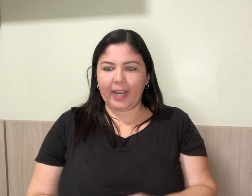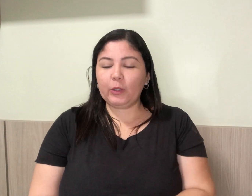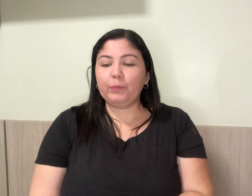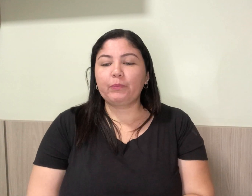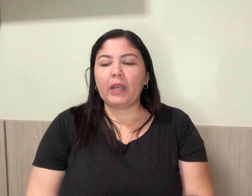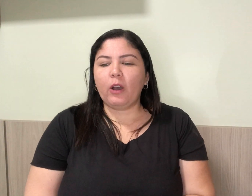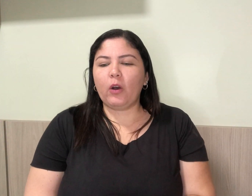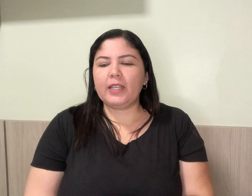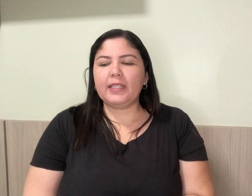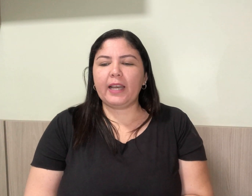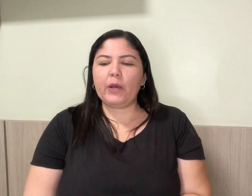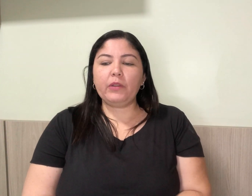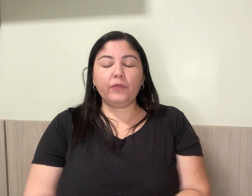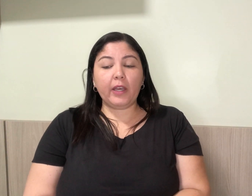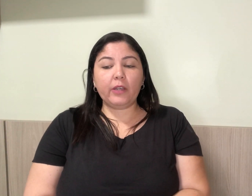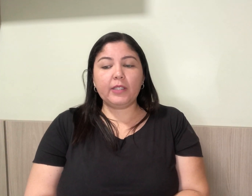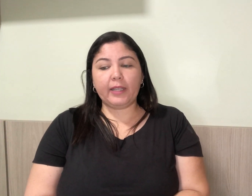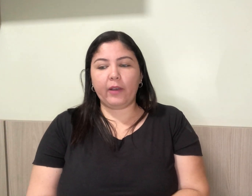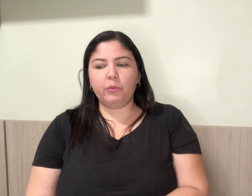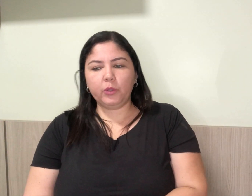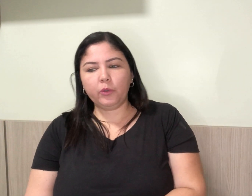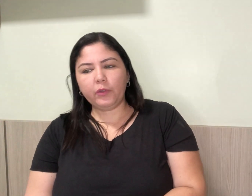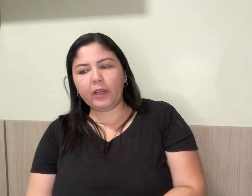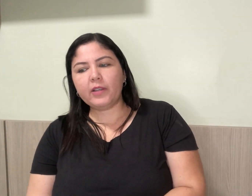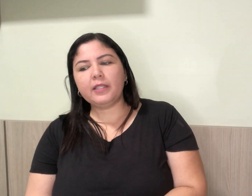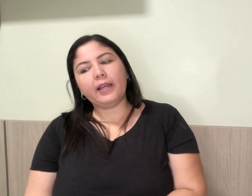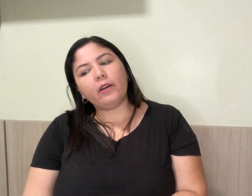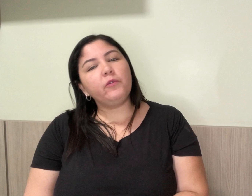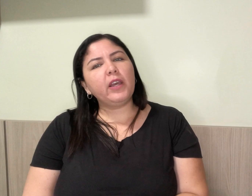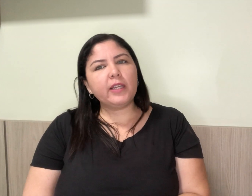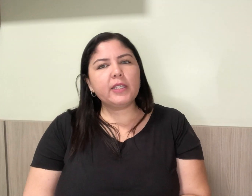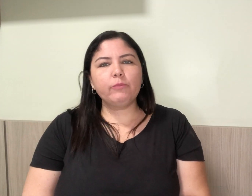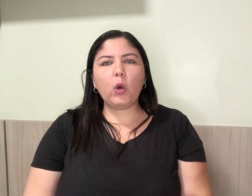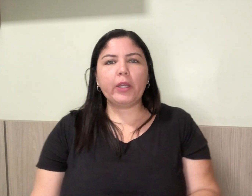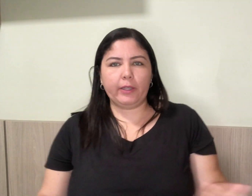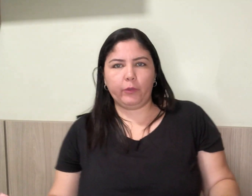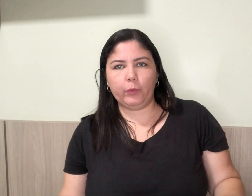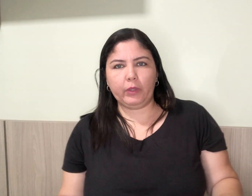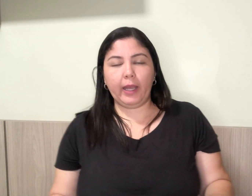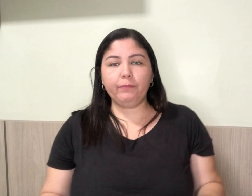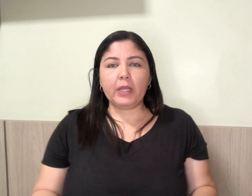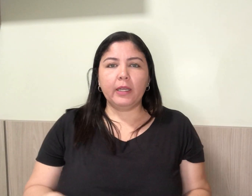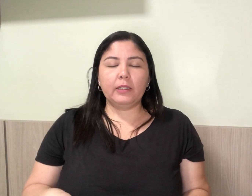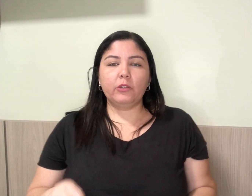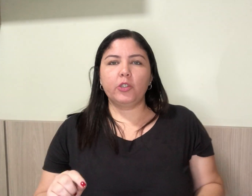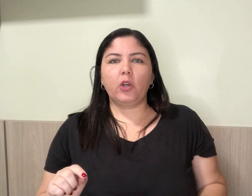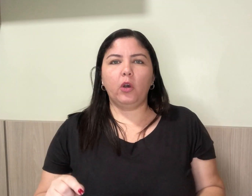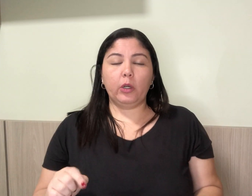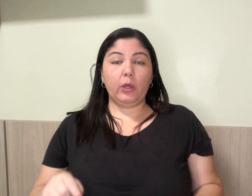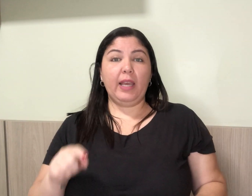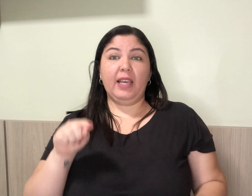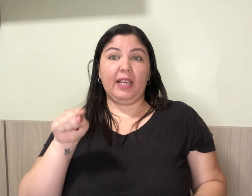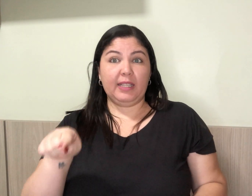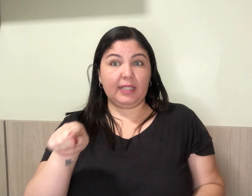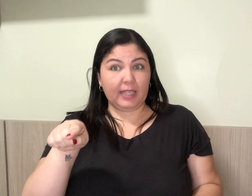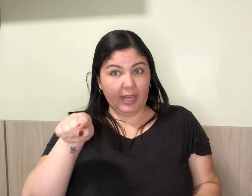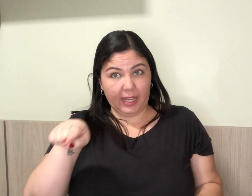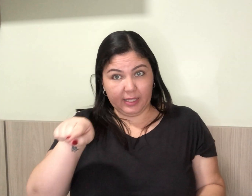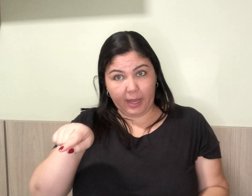Certo? Ó, esse carro é feio, esse carro é muito feio, esse carro é feíssimo, horrível, né? Então a gente coloca esse